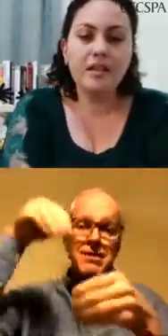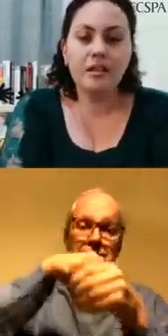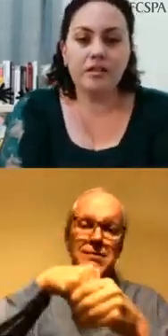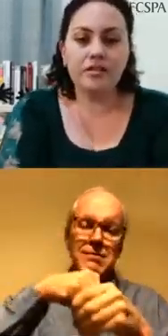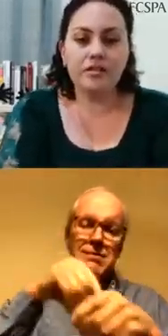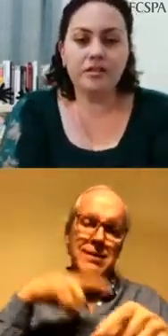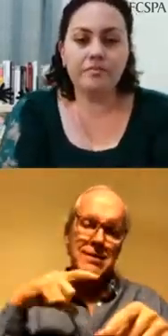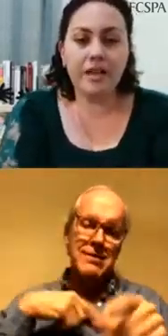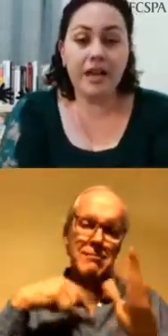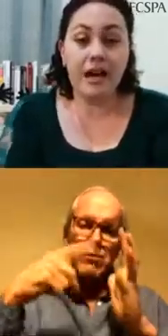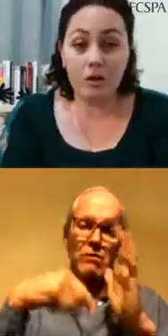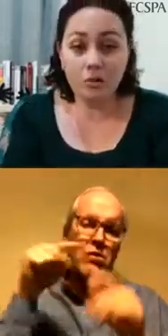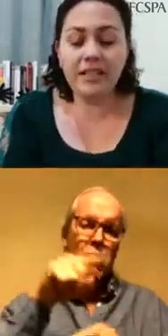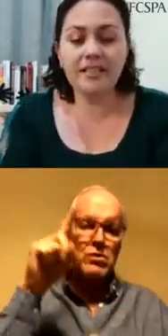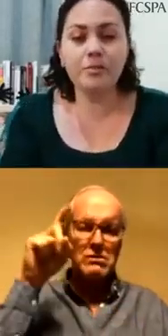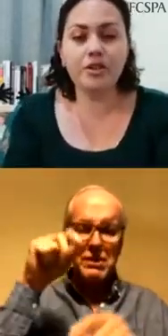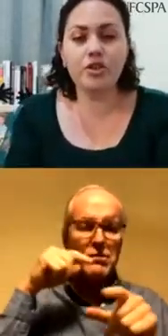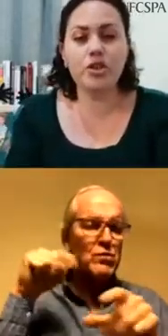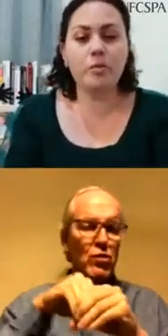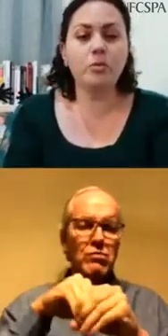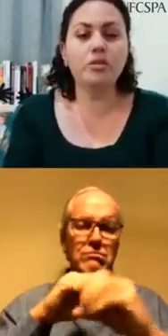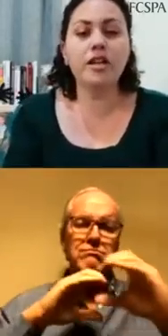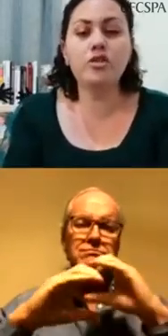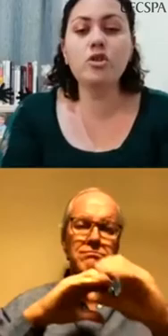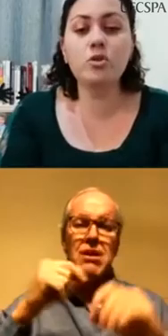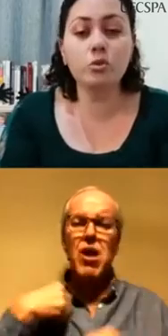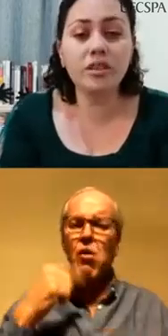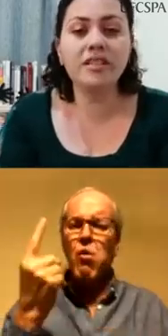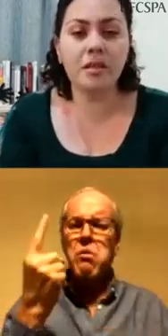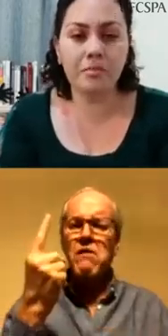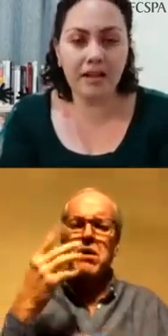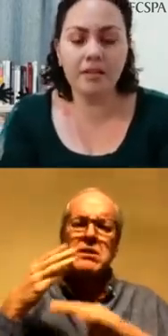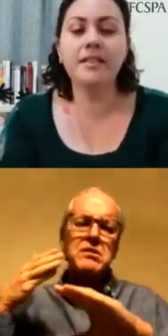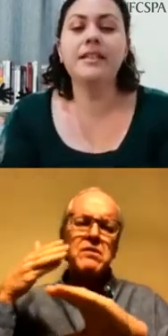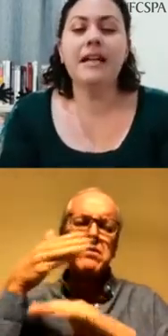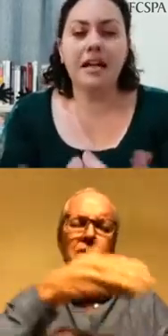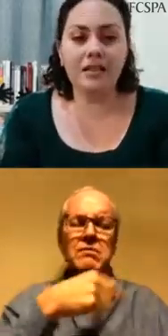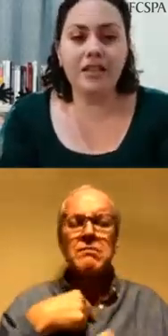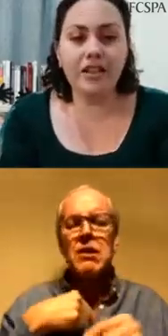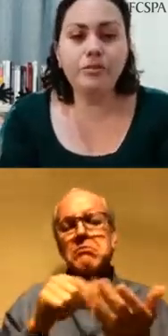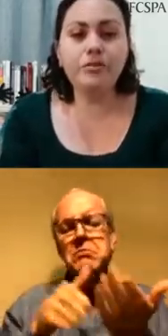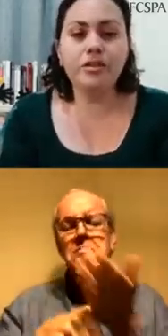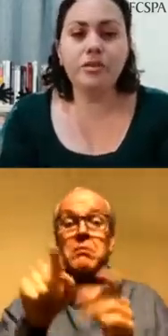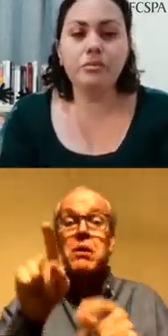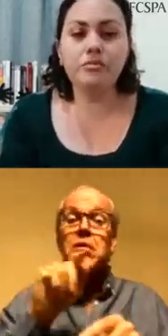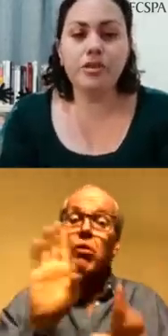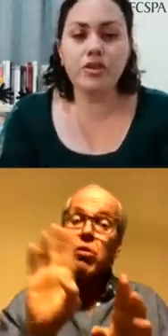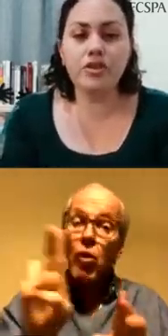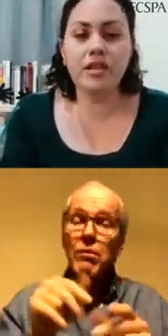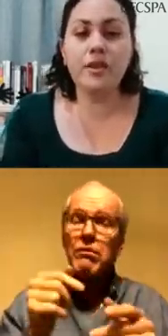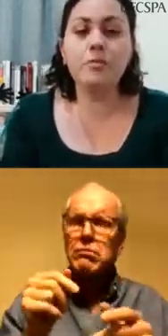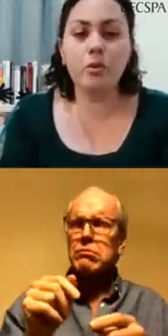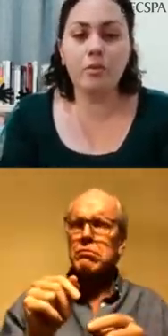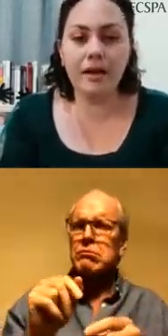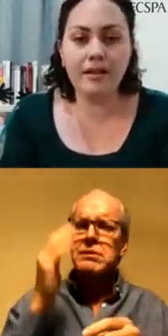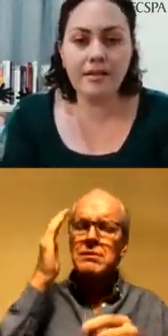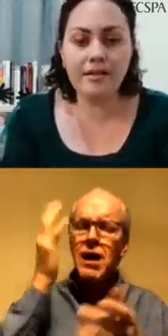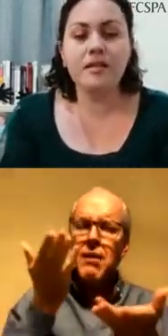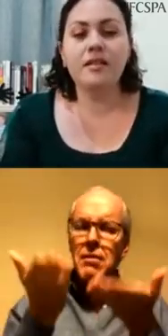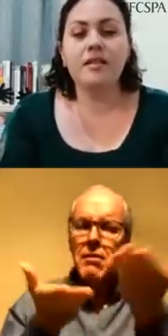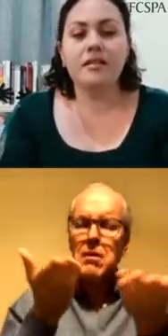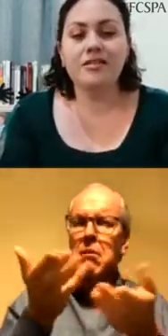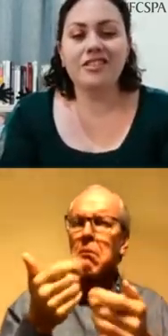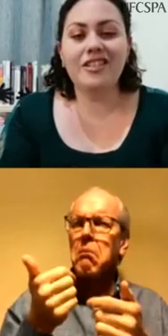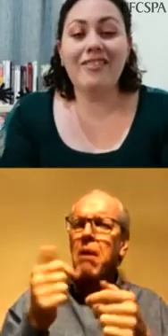mais real, né? Até porque a gente tem uma comunidade surda que trabalha ali dentro, então a gente tem um pouco